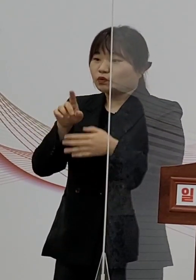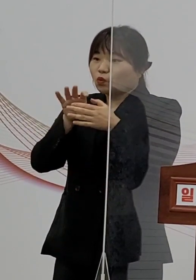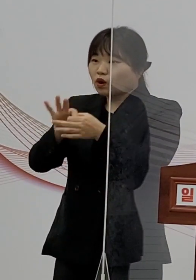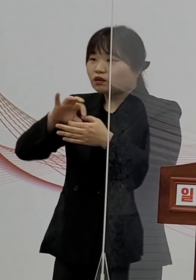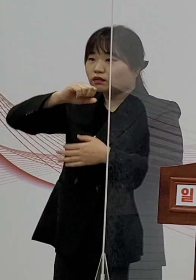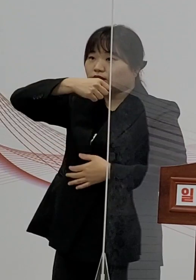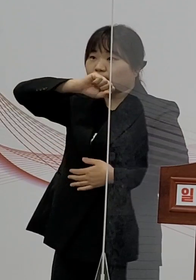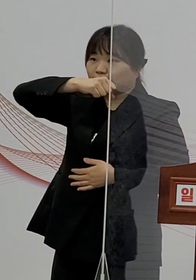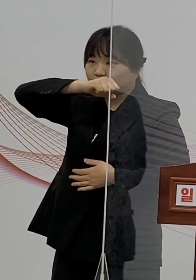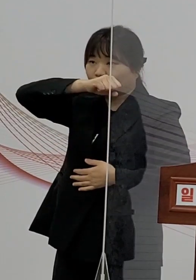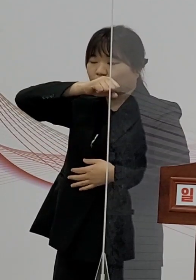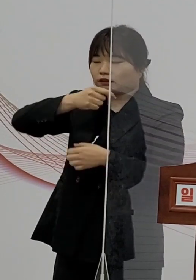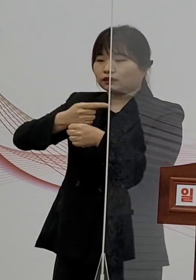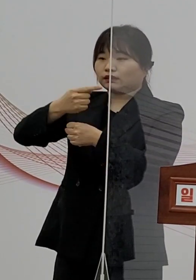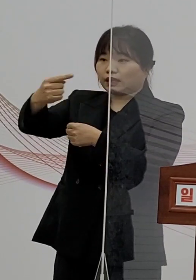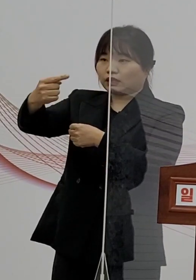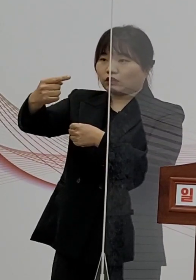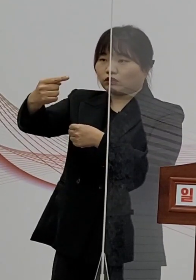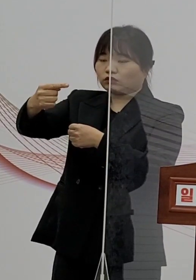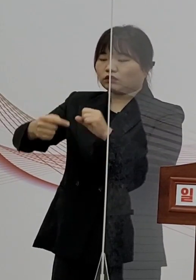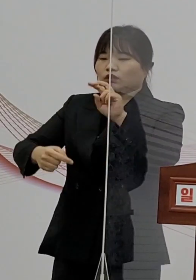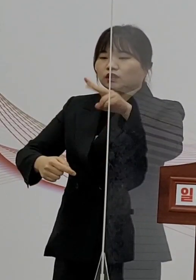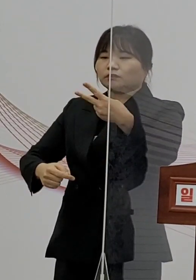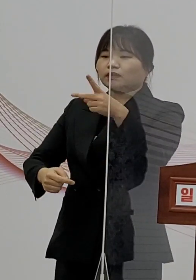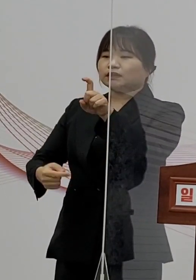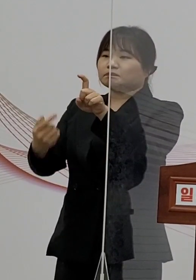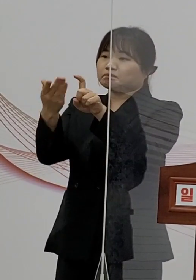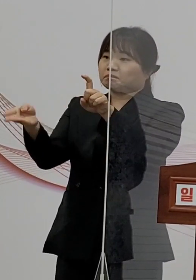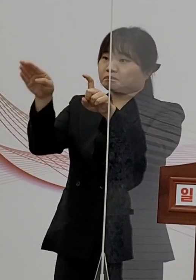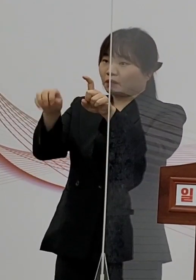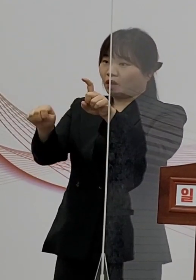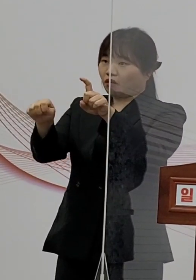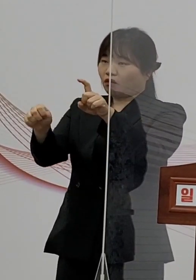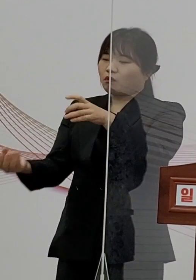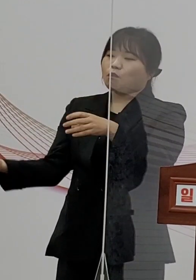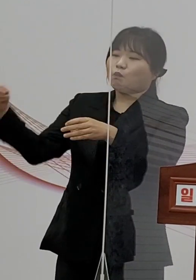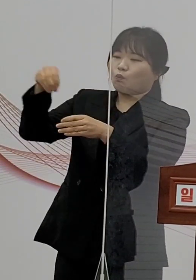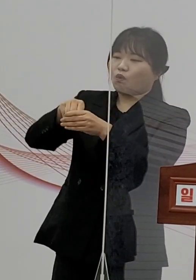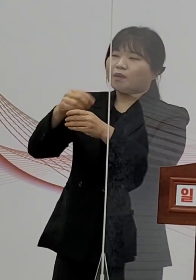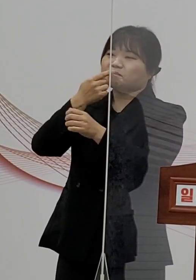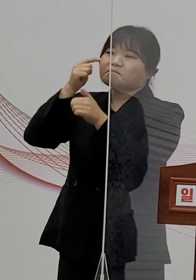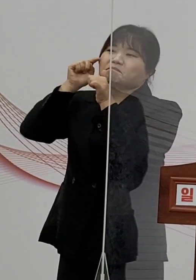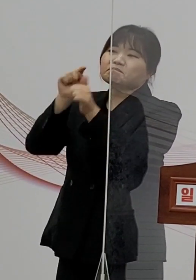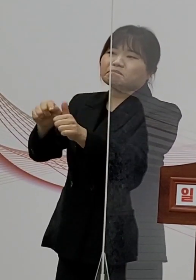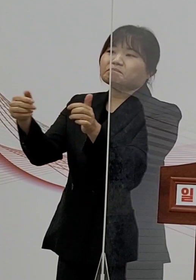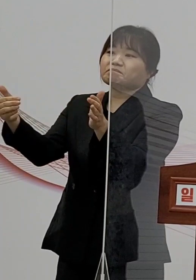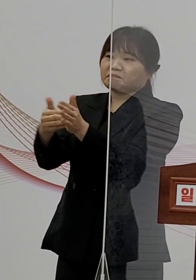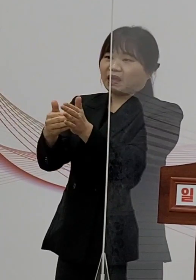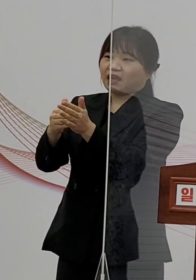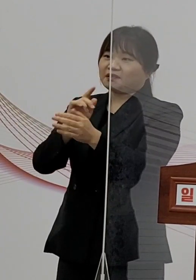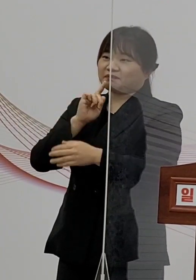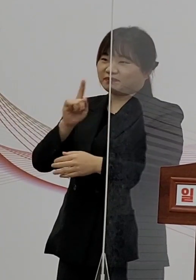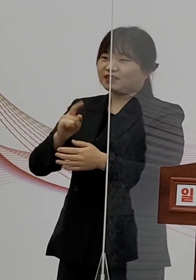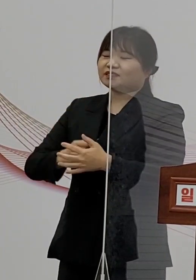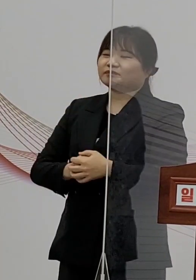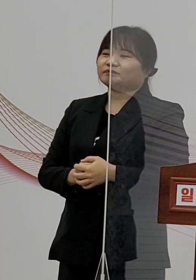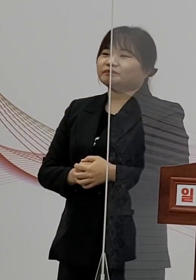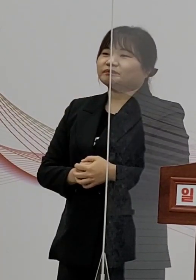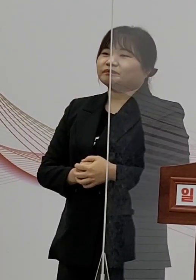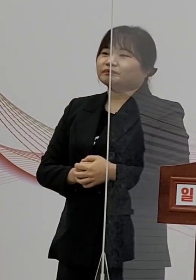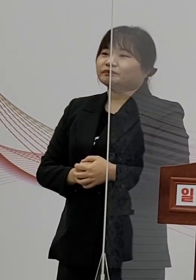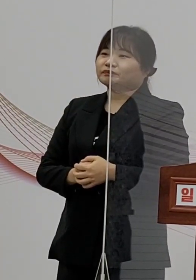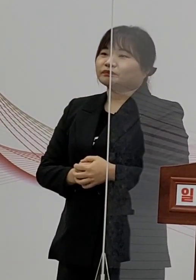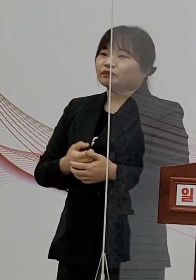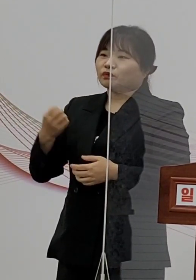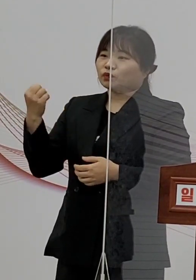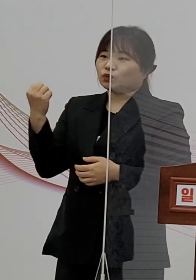예산은 내년도 예산에 210억을 반영하도록 지시하셨다 이렇게 말씀하셨습니다.